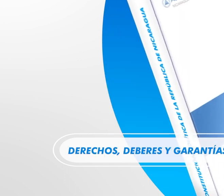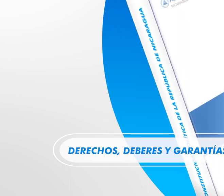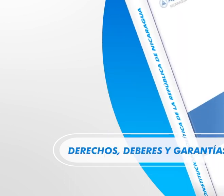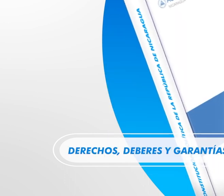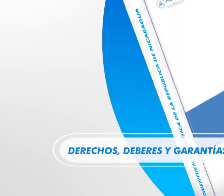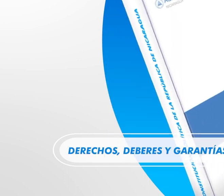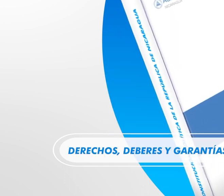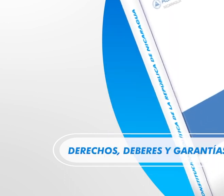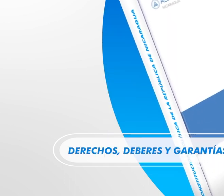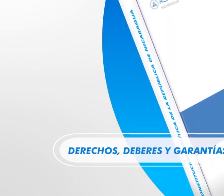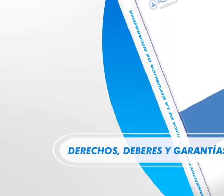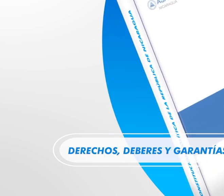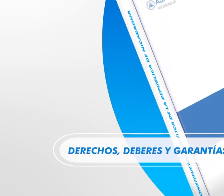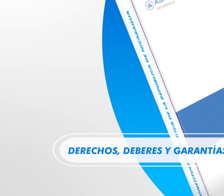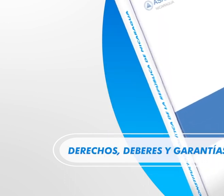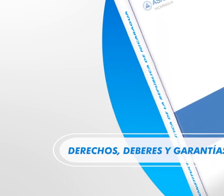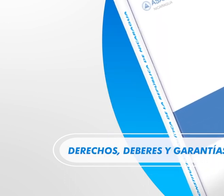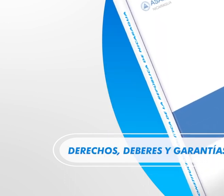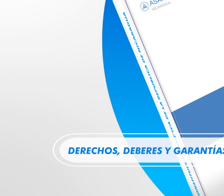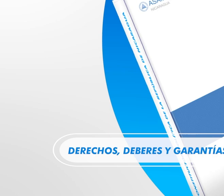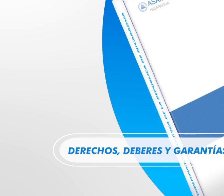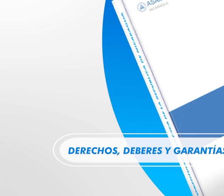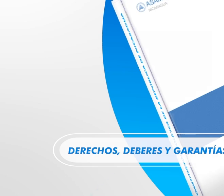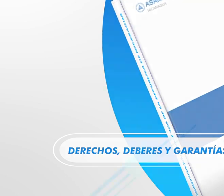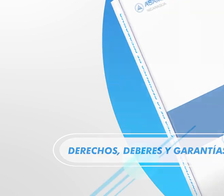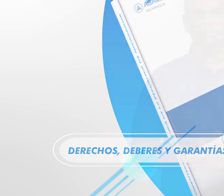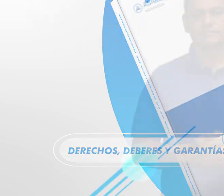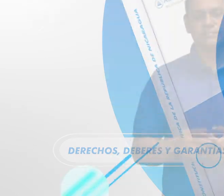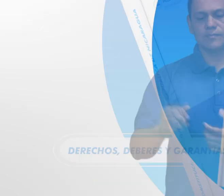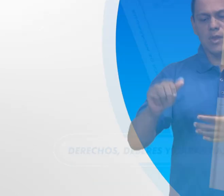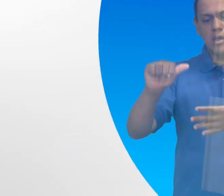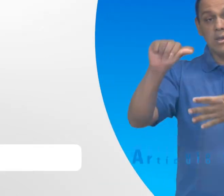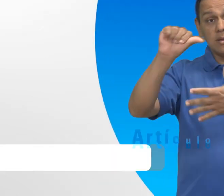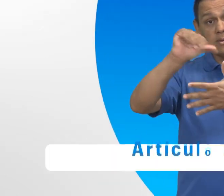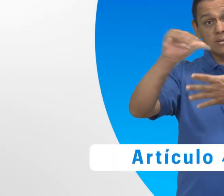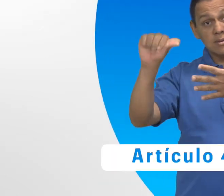Derechos, deberes y garantías del pueblo nicaragüense.